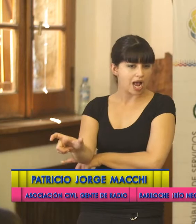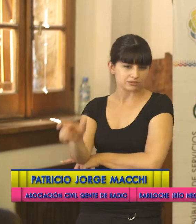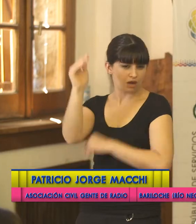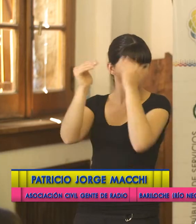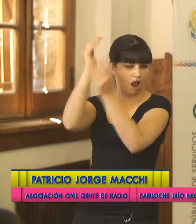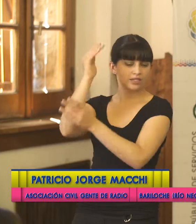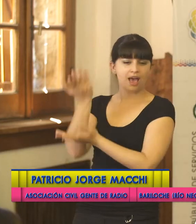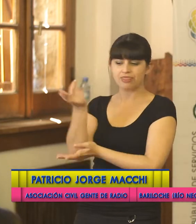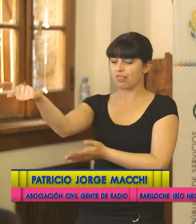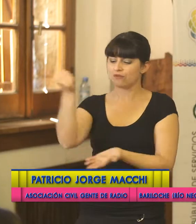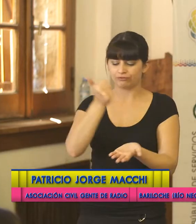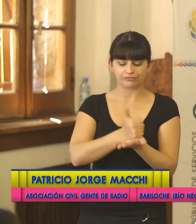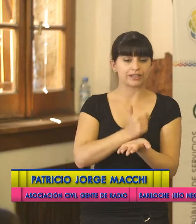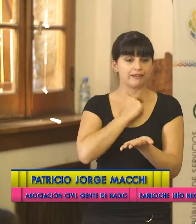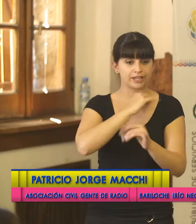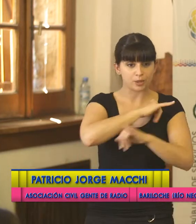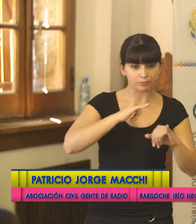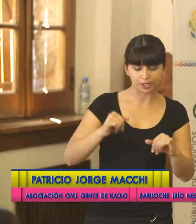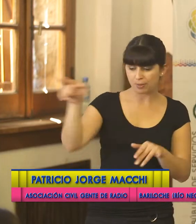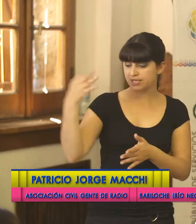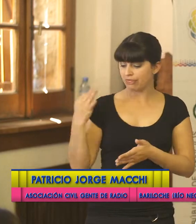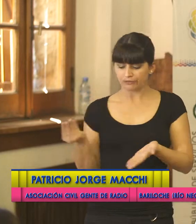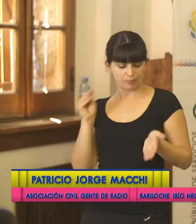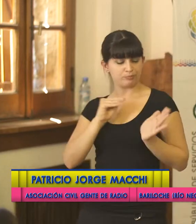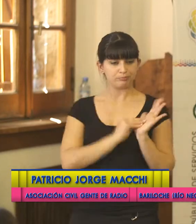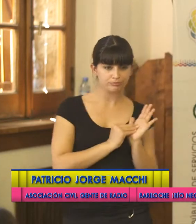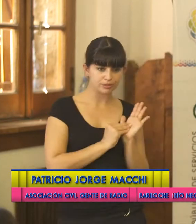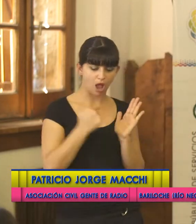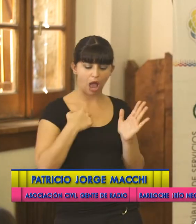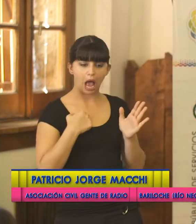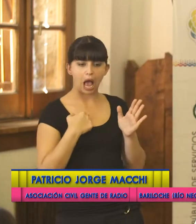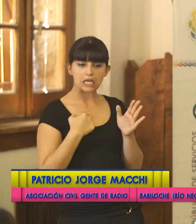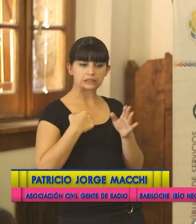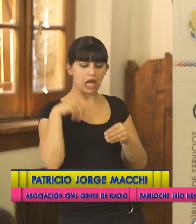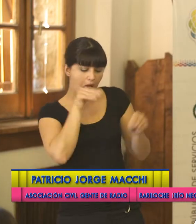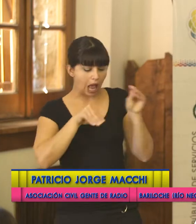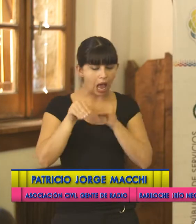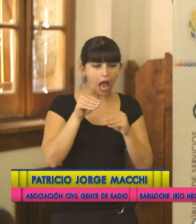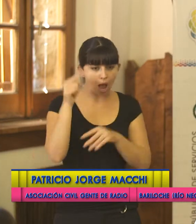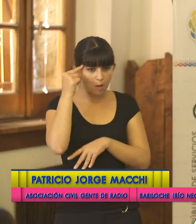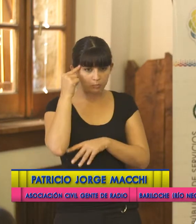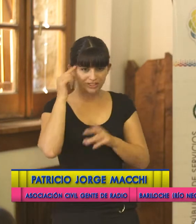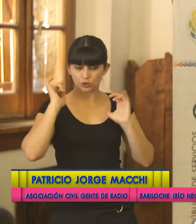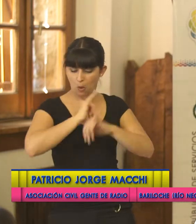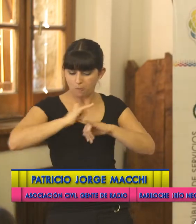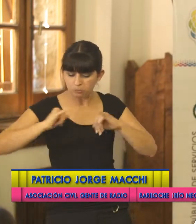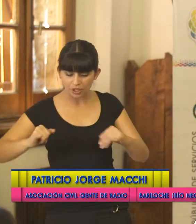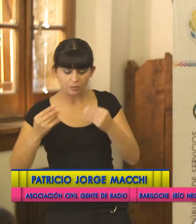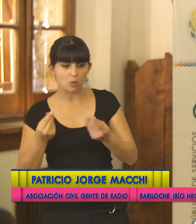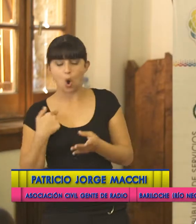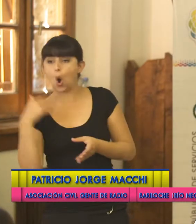se anote como productora independiente lo cual la verdad que es un problema aceptar las nosotros como